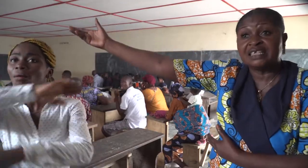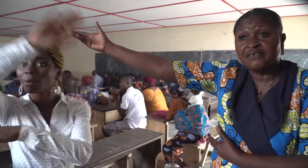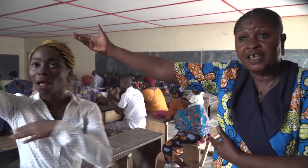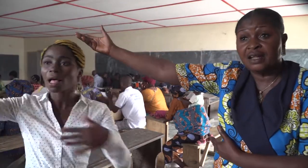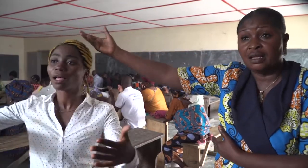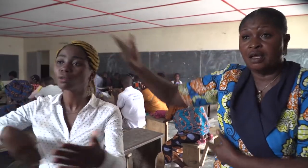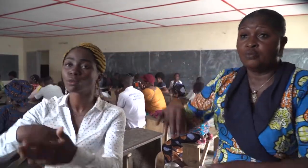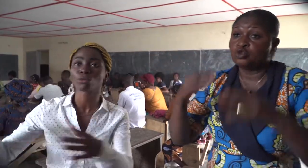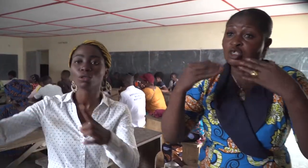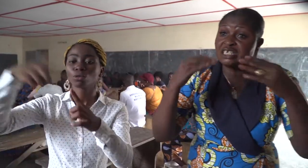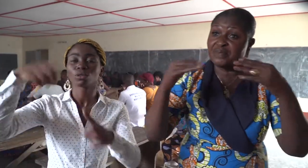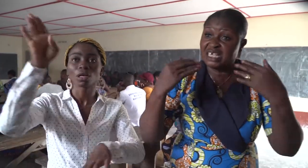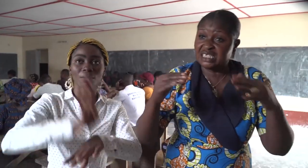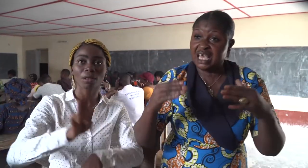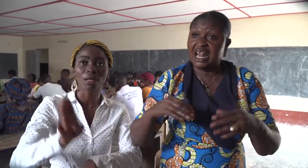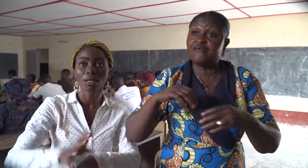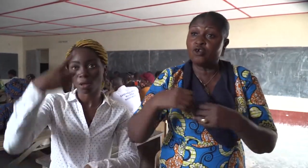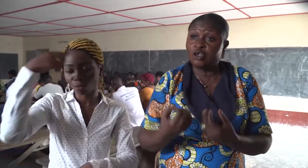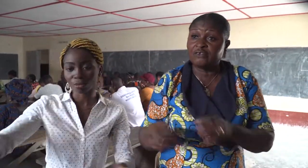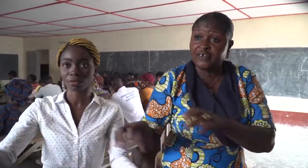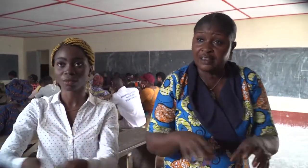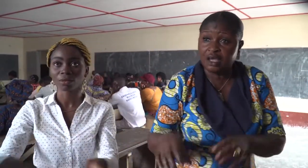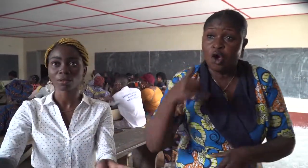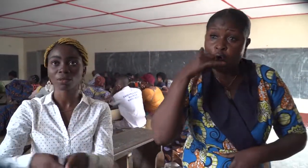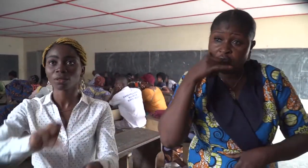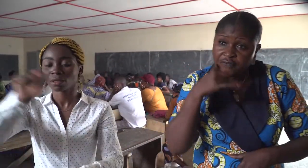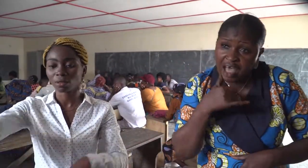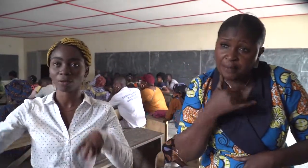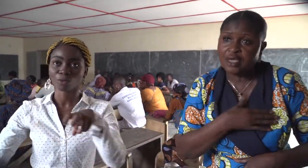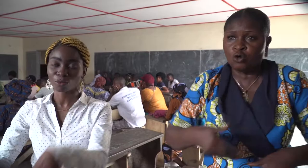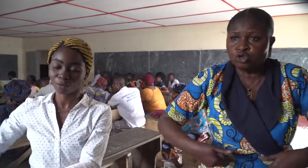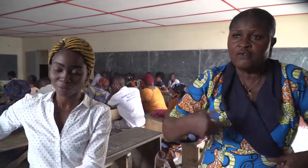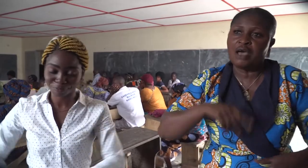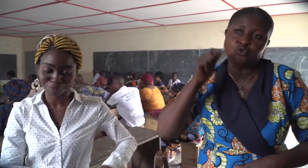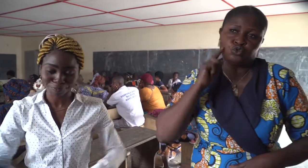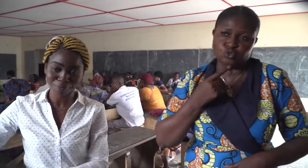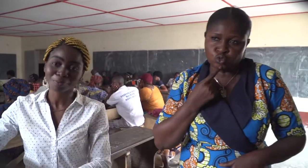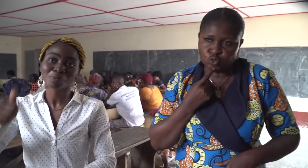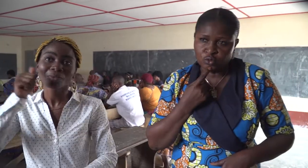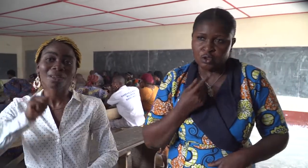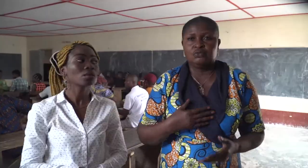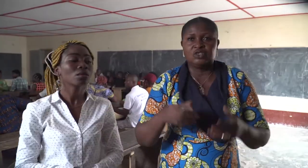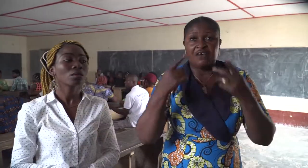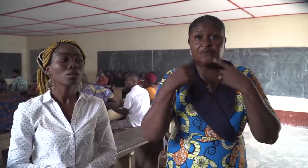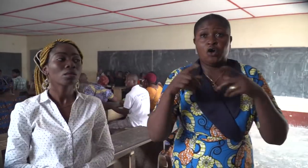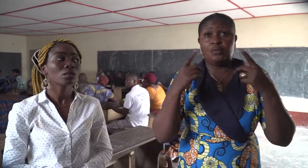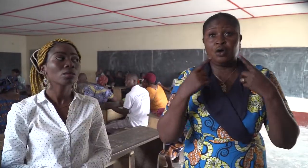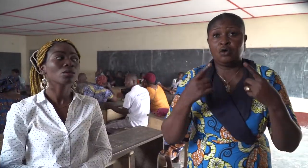la ville, pour sensibiliser la violence faite aux jeunes femmes sourdes. Nous informons